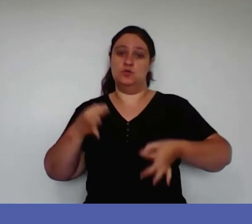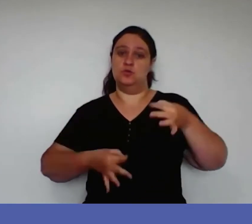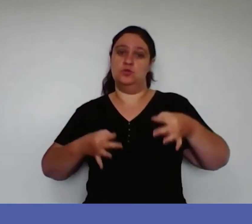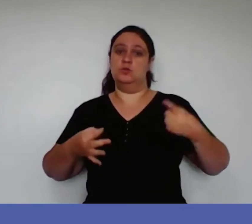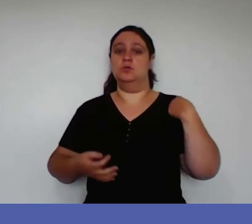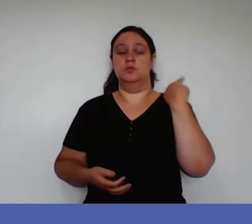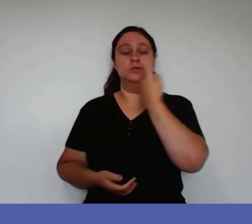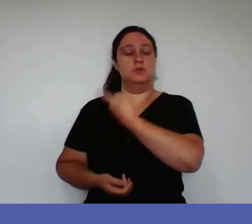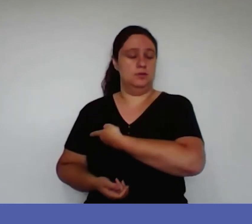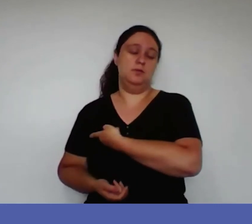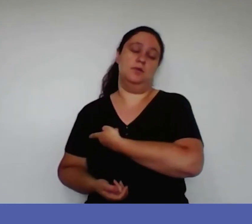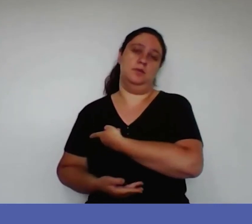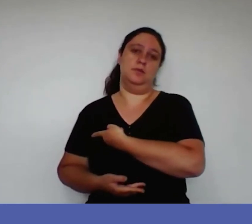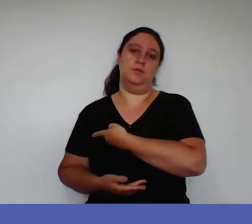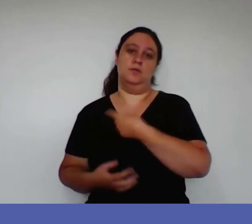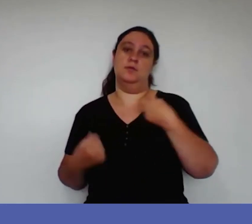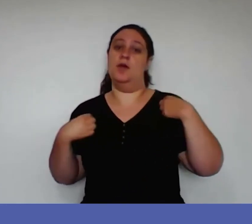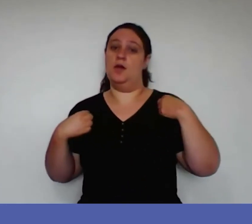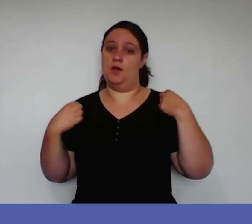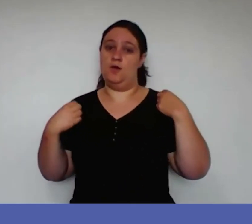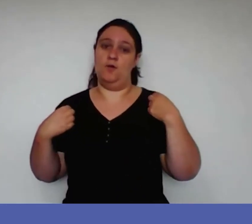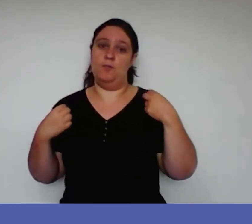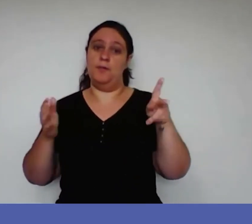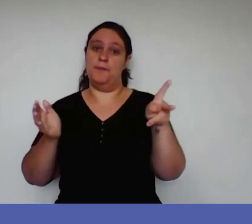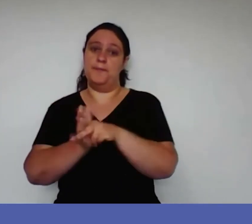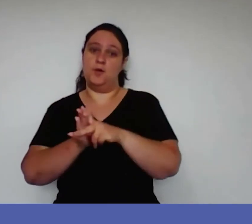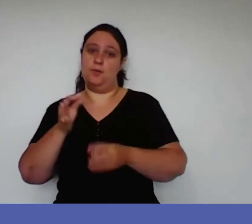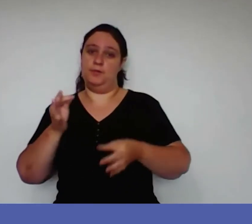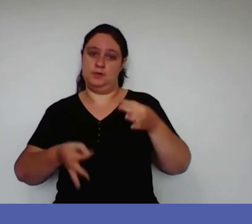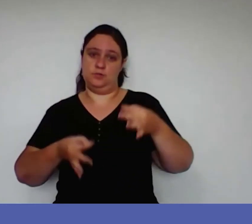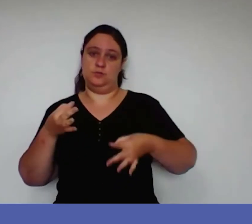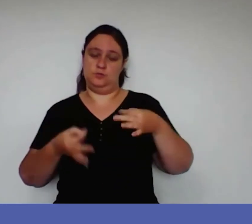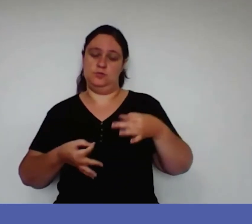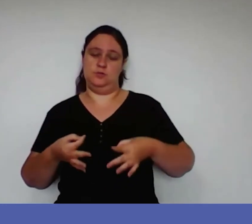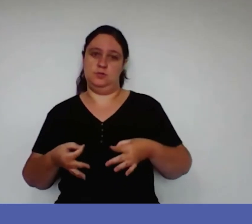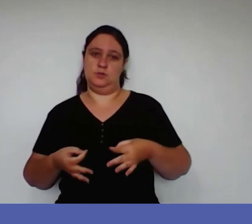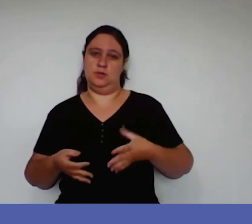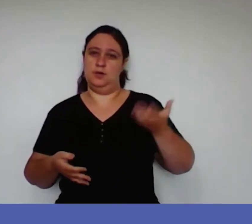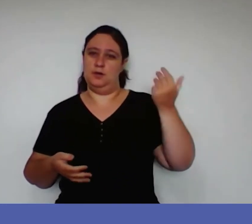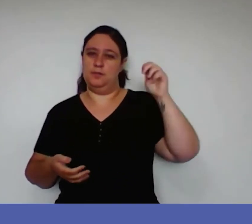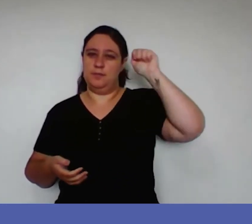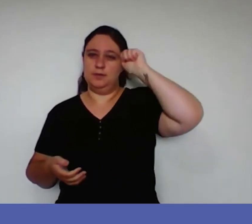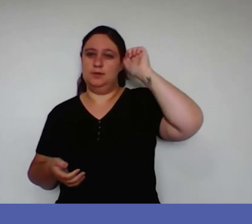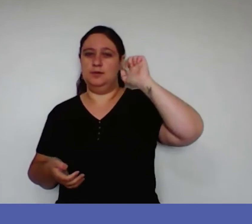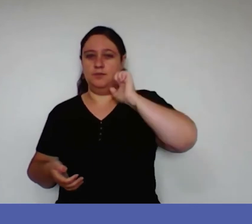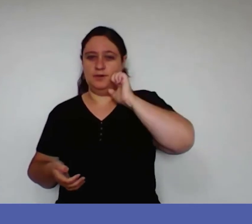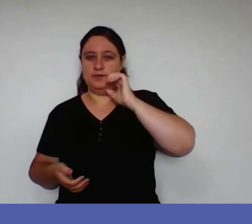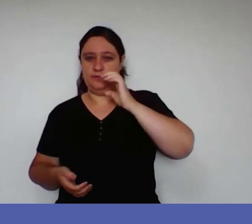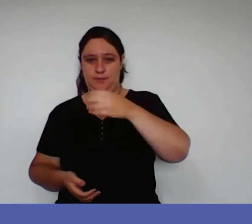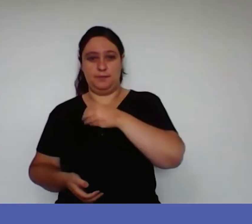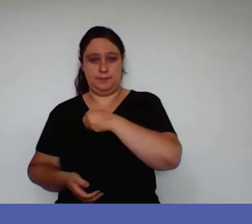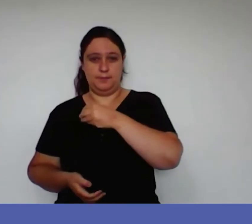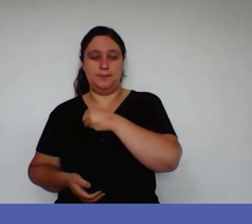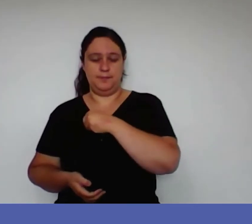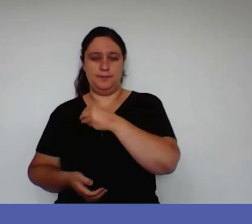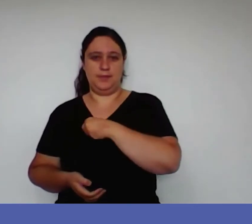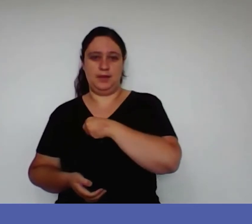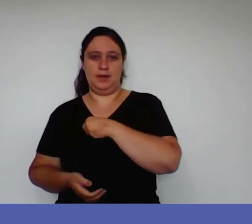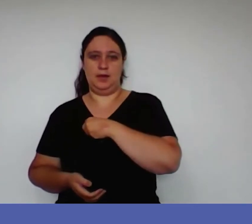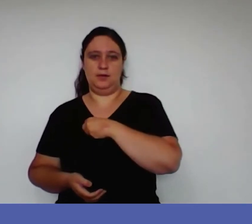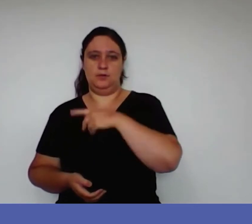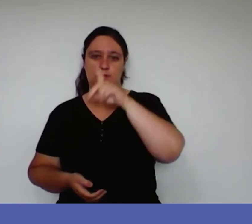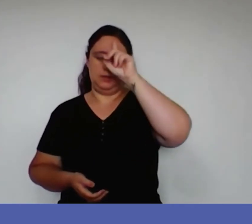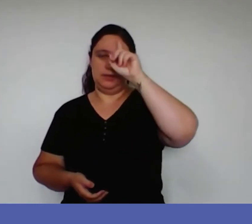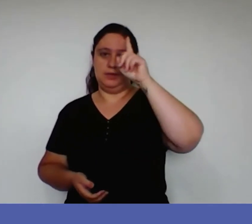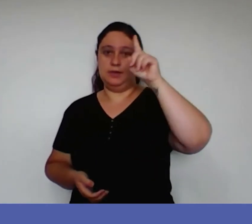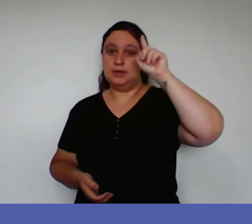nossa veste de justiça. Quando Adão e Eva pecaram, Deus mandou matar um animal e